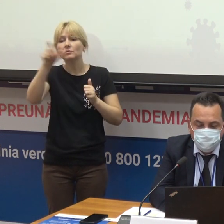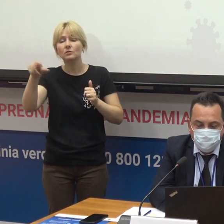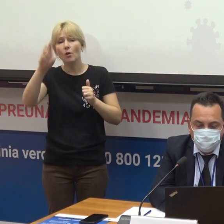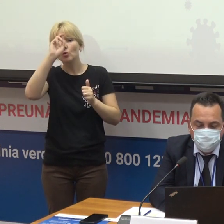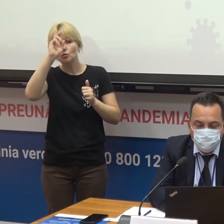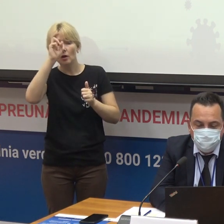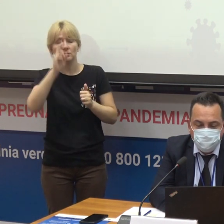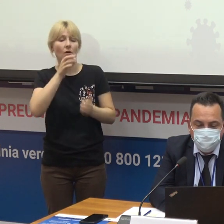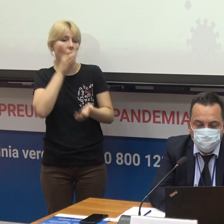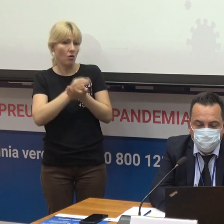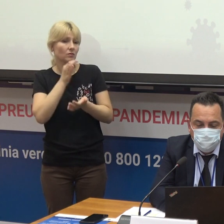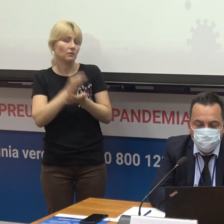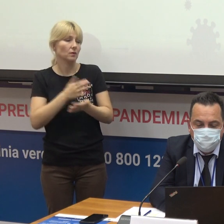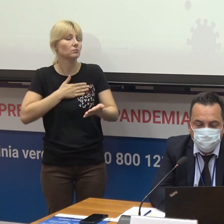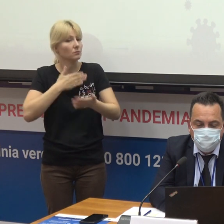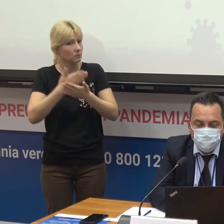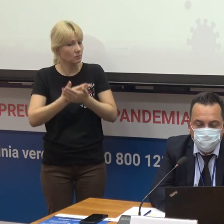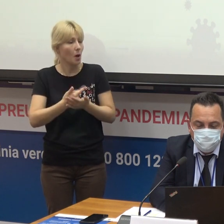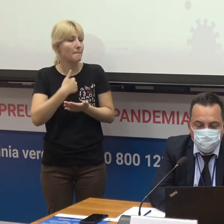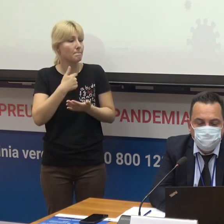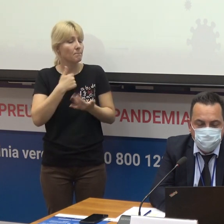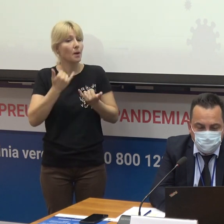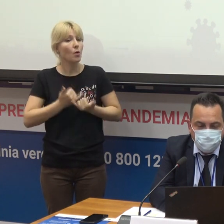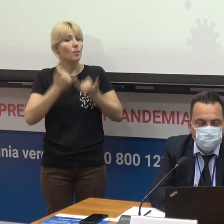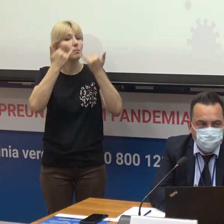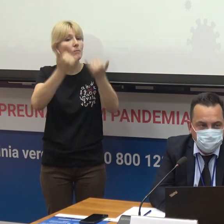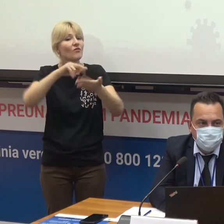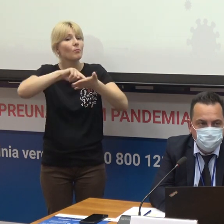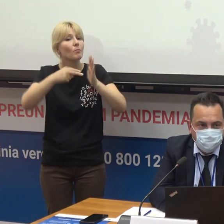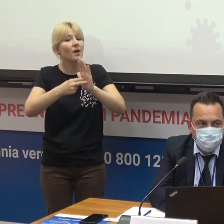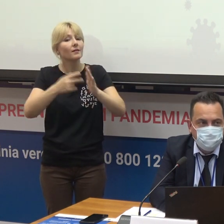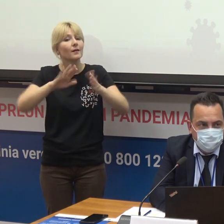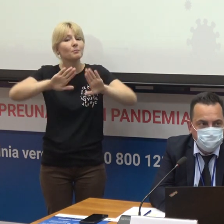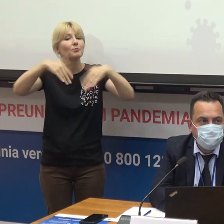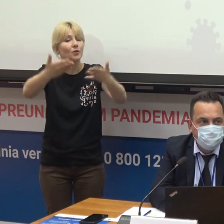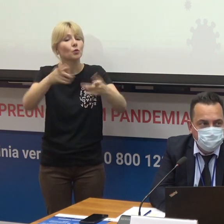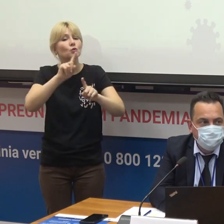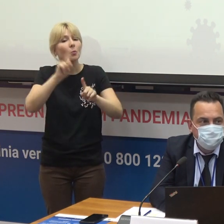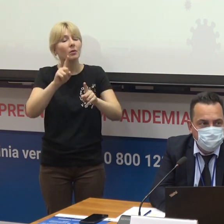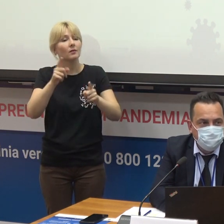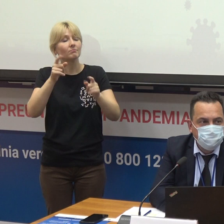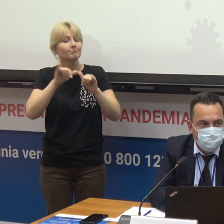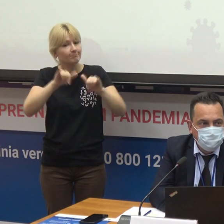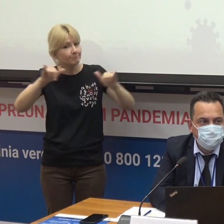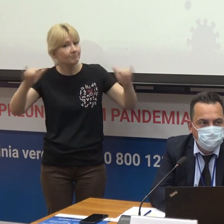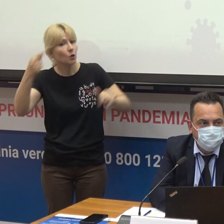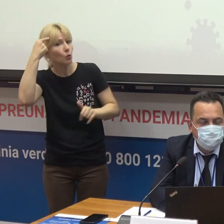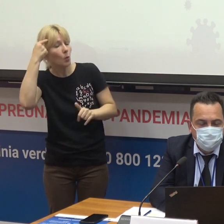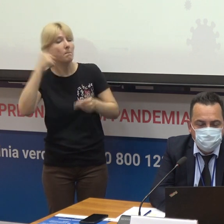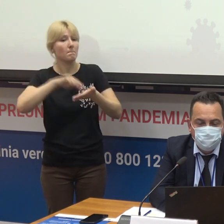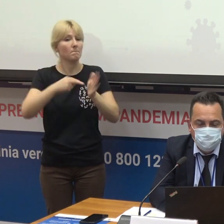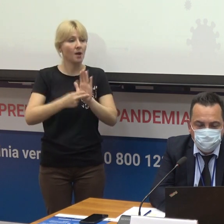statului. Este important. Noi am venit cu aceste propuneri, în principiu sunt în dezvoltare, chiar și am avut colaborare